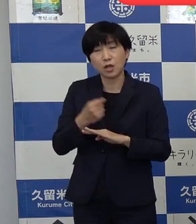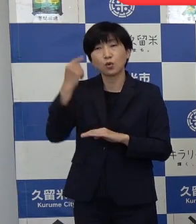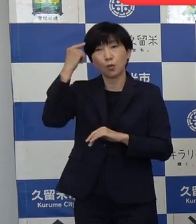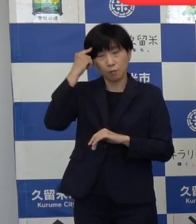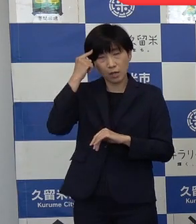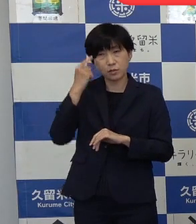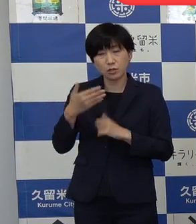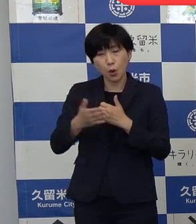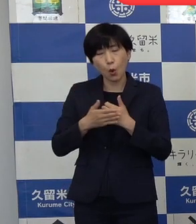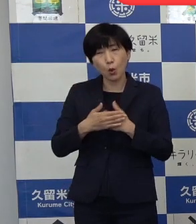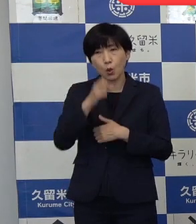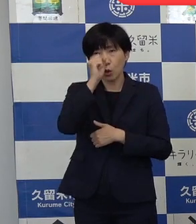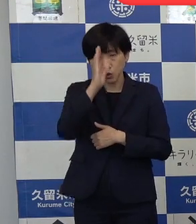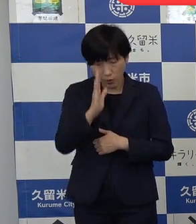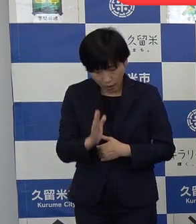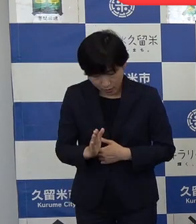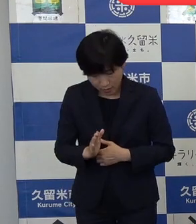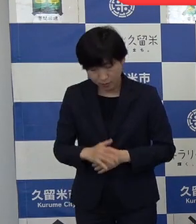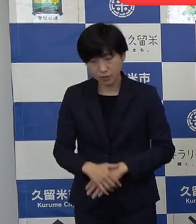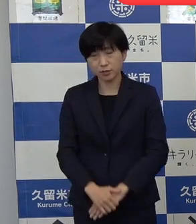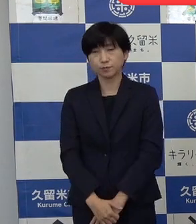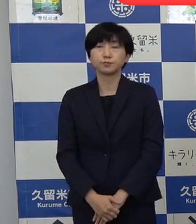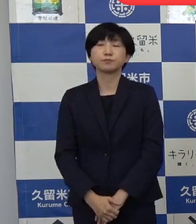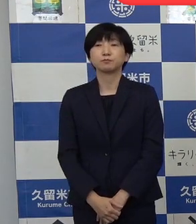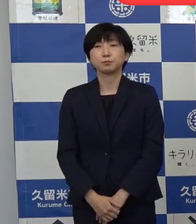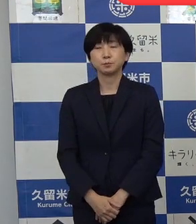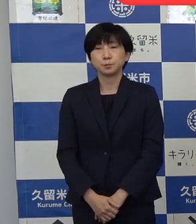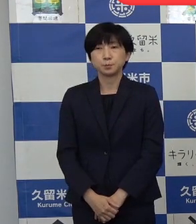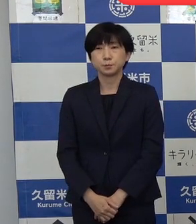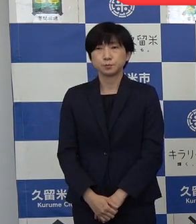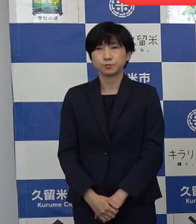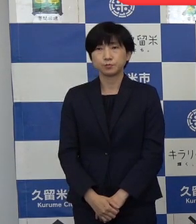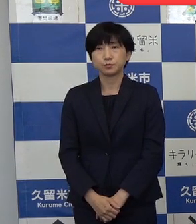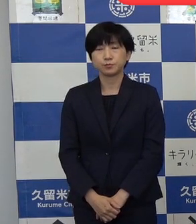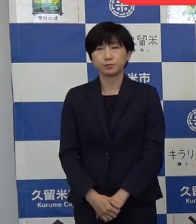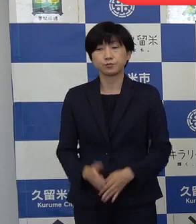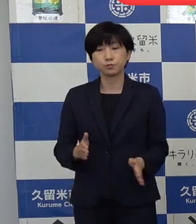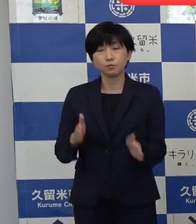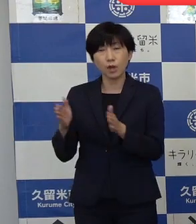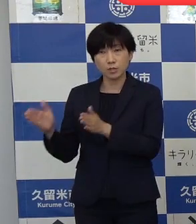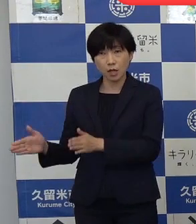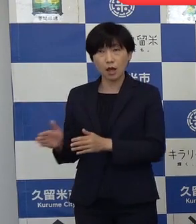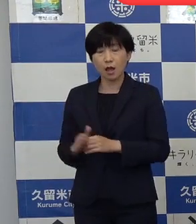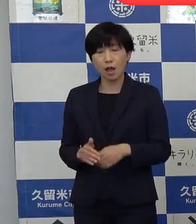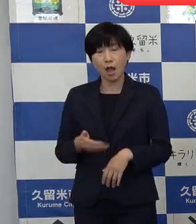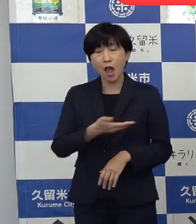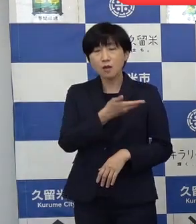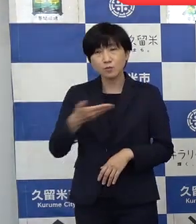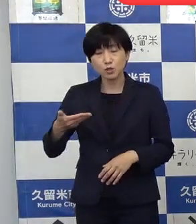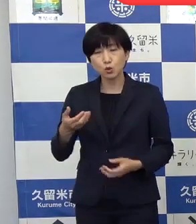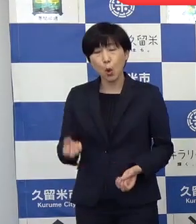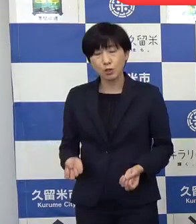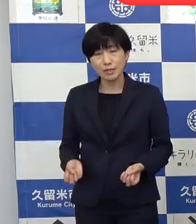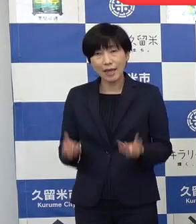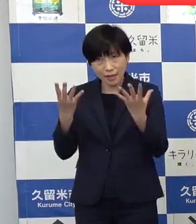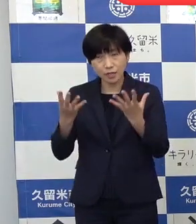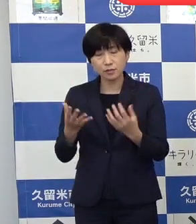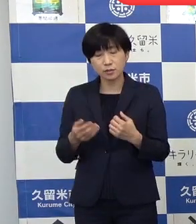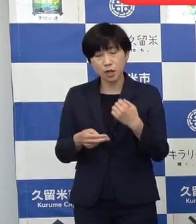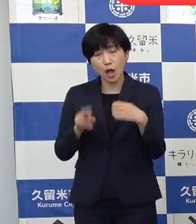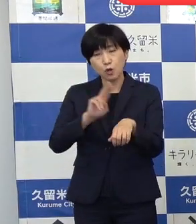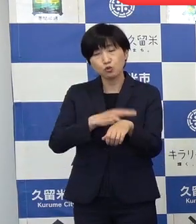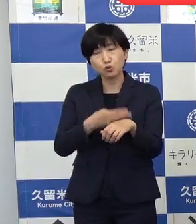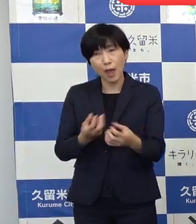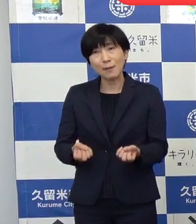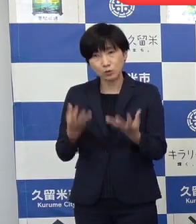りますので、ご協力をお願いしたいと思います。続きまして、水の祭典、久留米祭